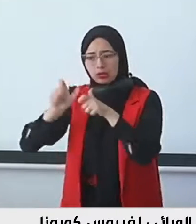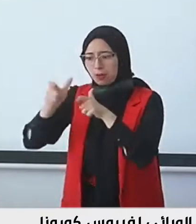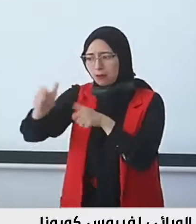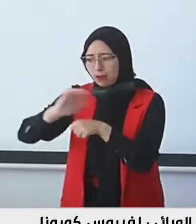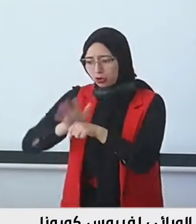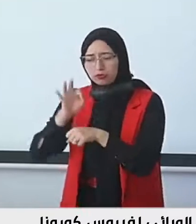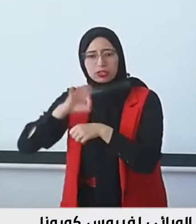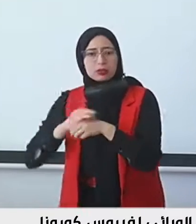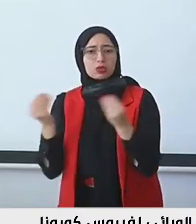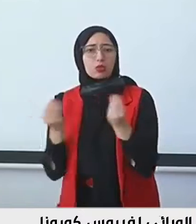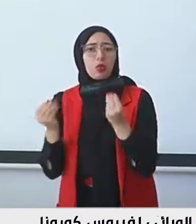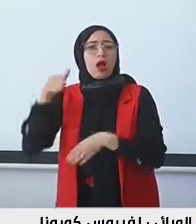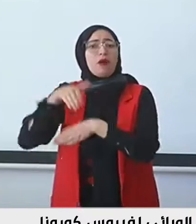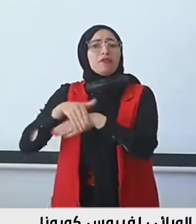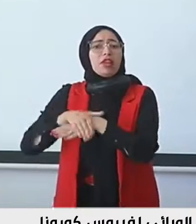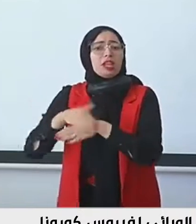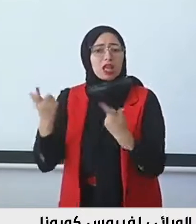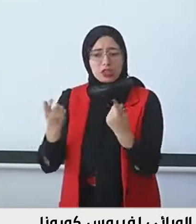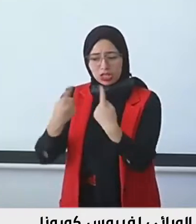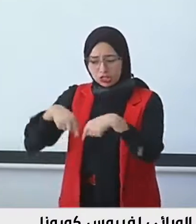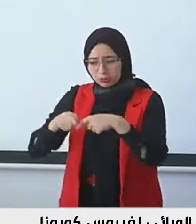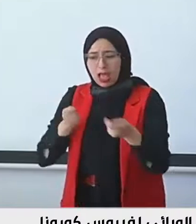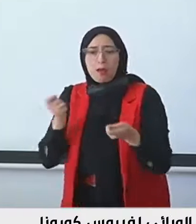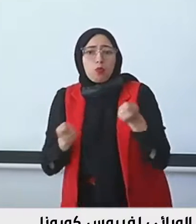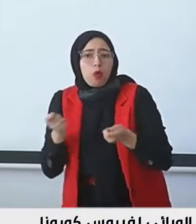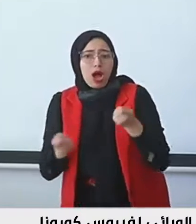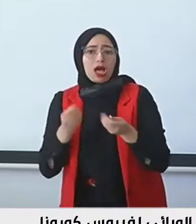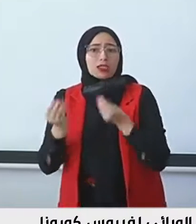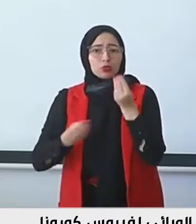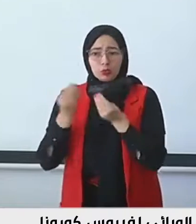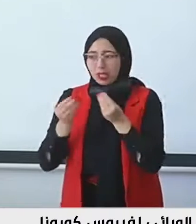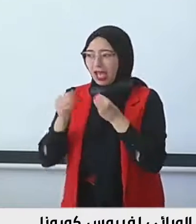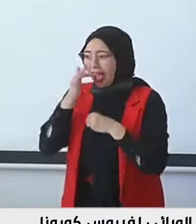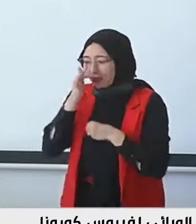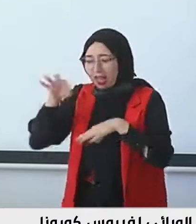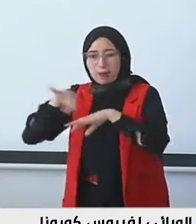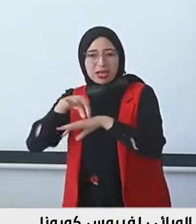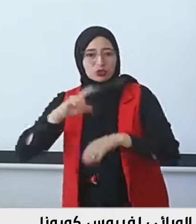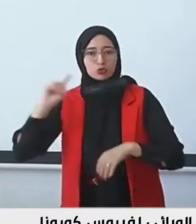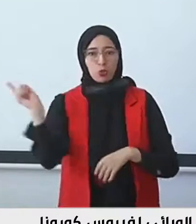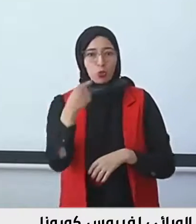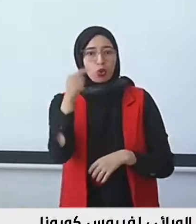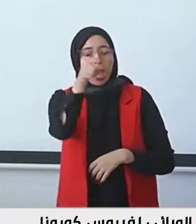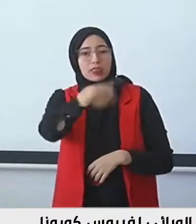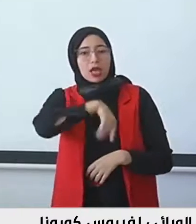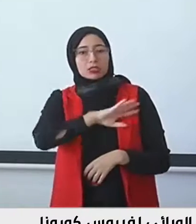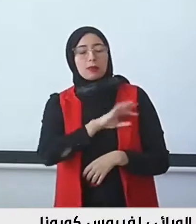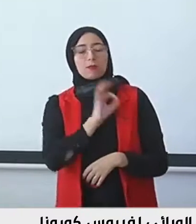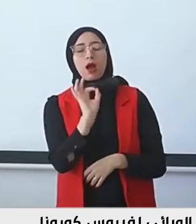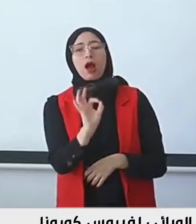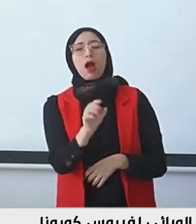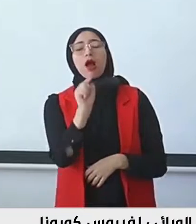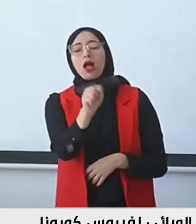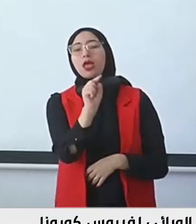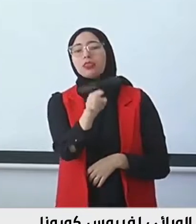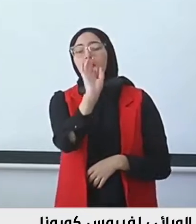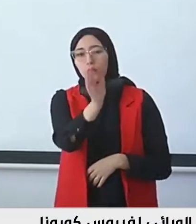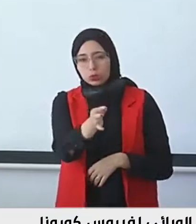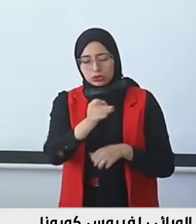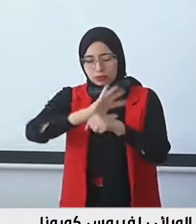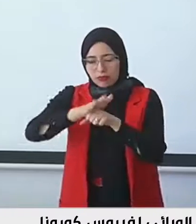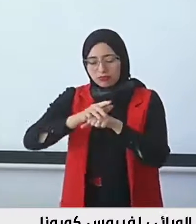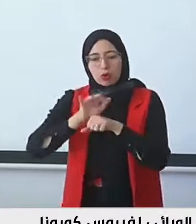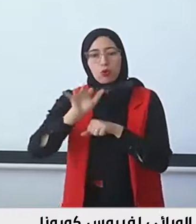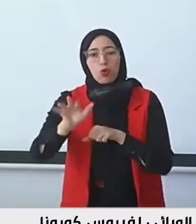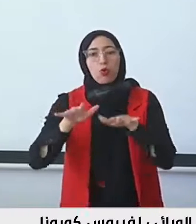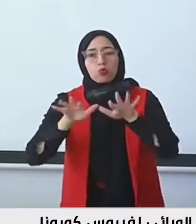الليل في الاجتماعات، في التجمعات، في السهرات، هي أسباب كبيرة لنقل العدوى.